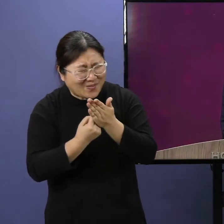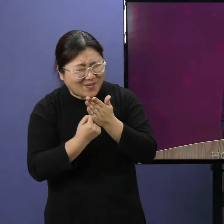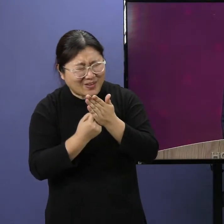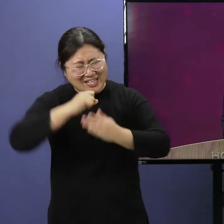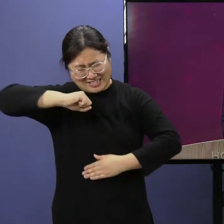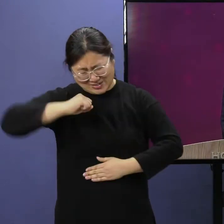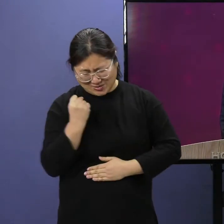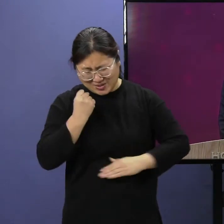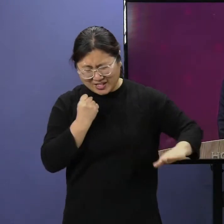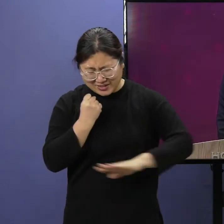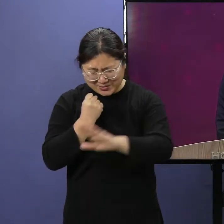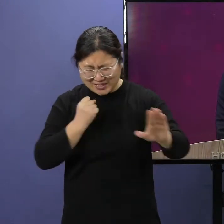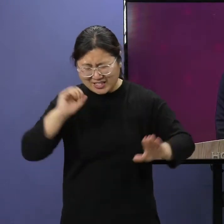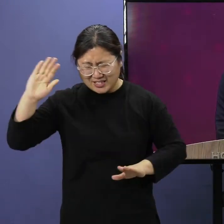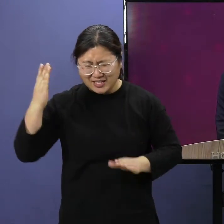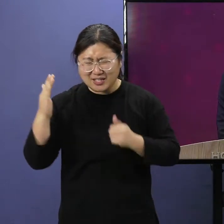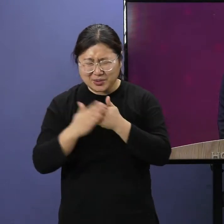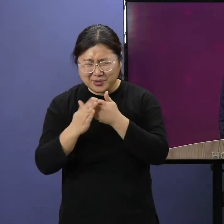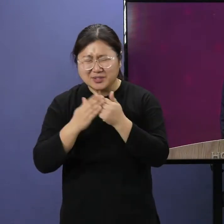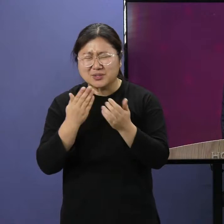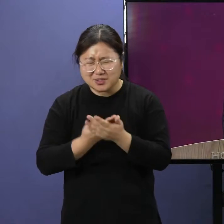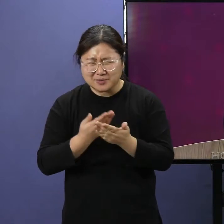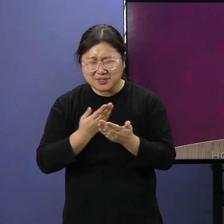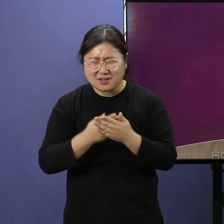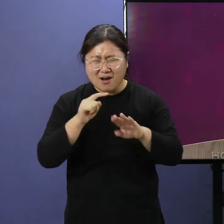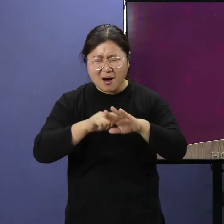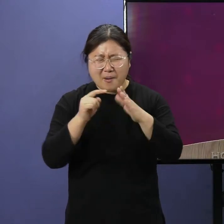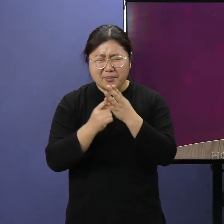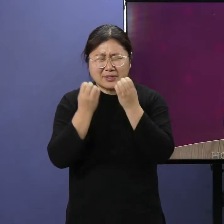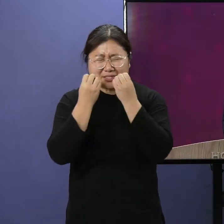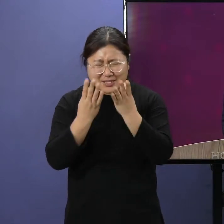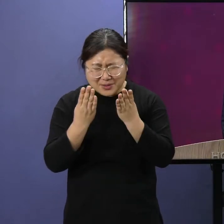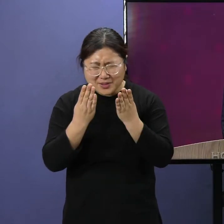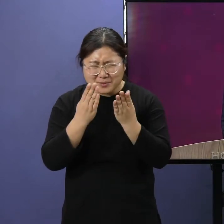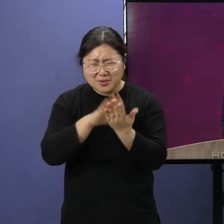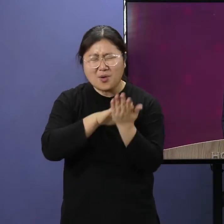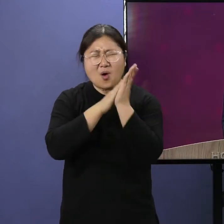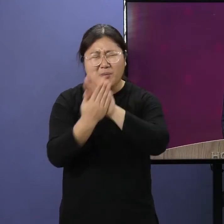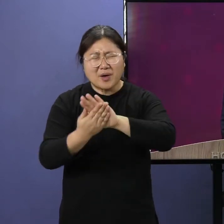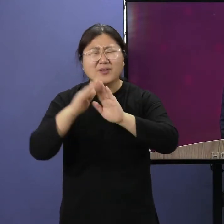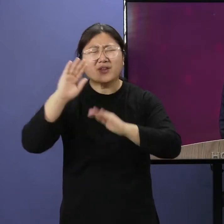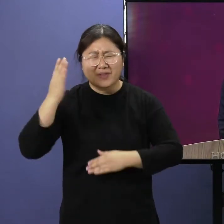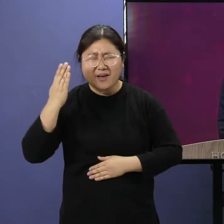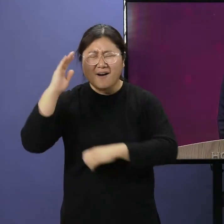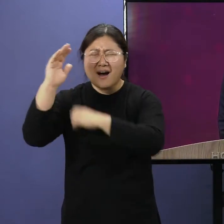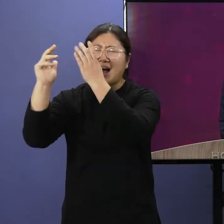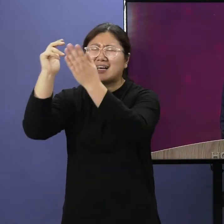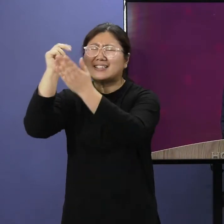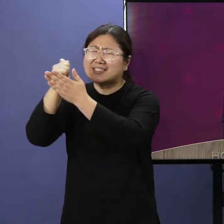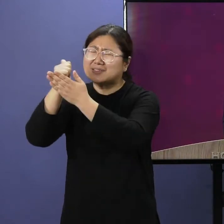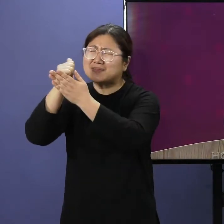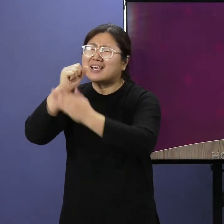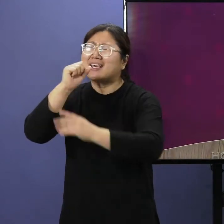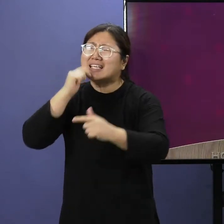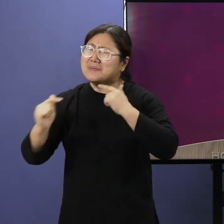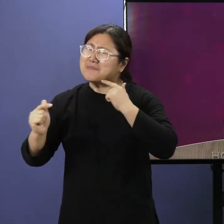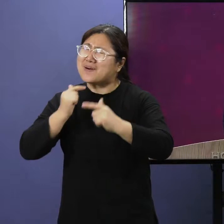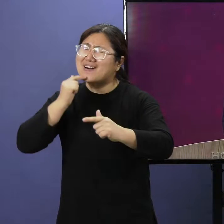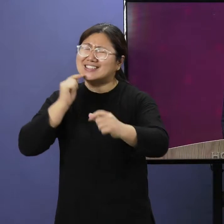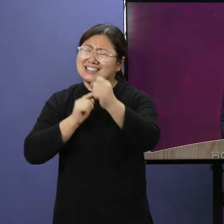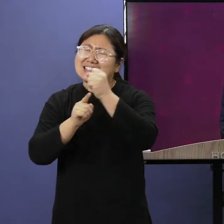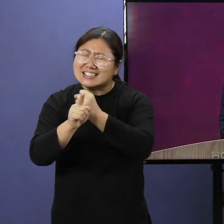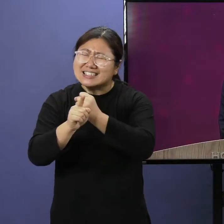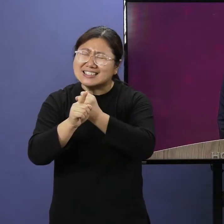마음을 새롭게 함으로 변화를 받아 하나님의 선하고 기뻐하시는 온전한 뜻이 무엇인지를 분별하여 하나님의